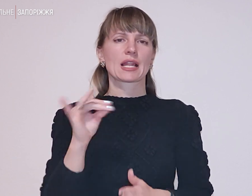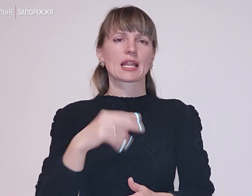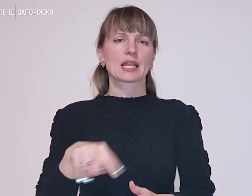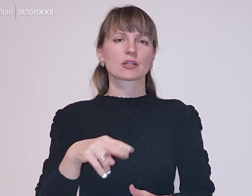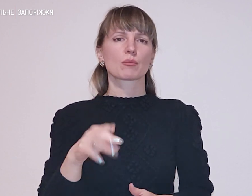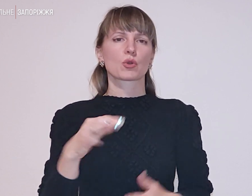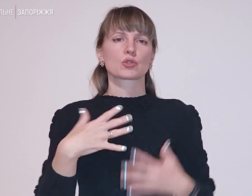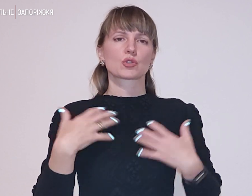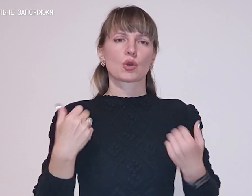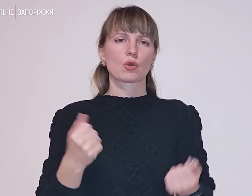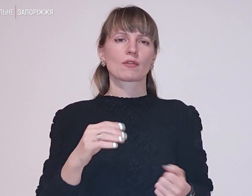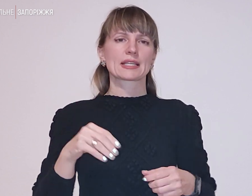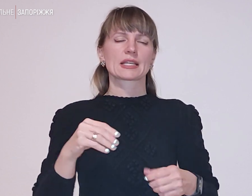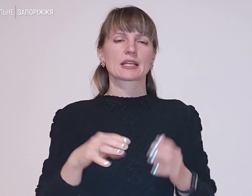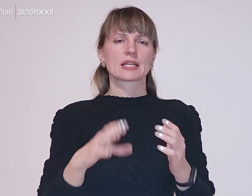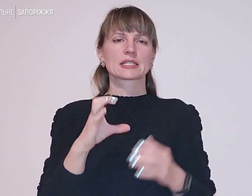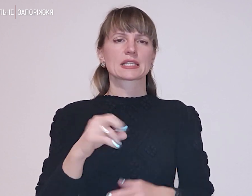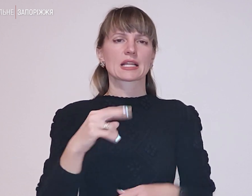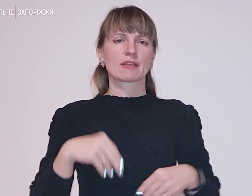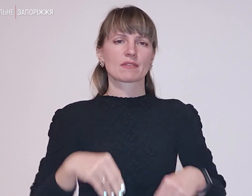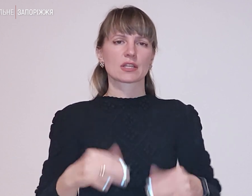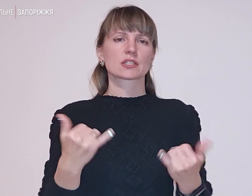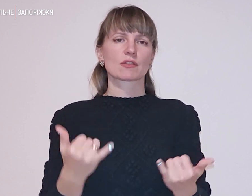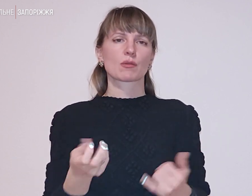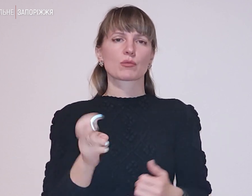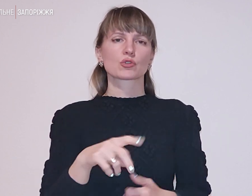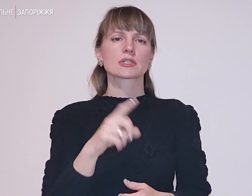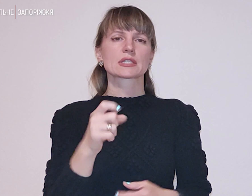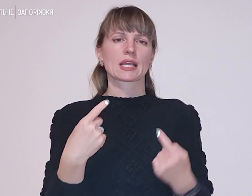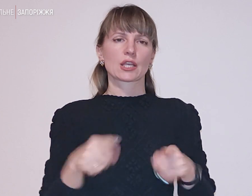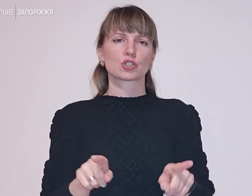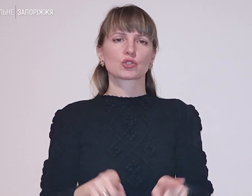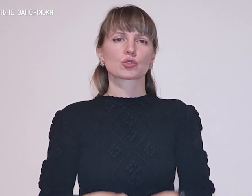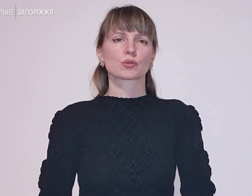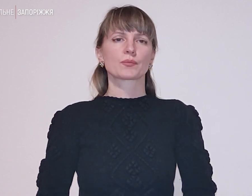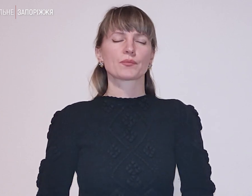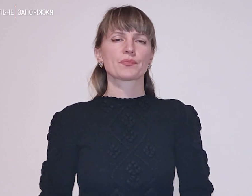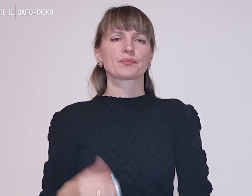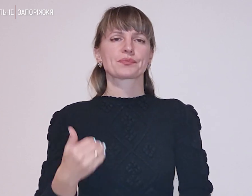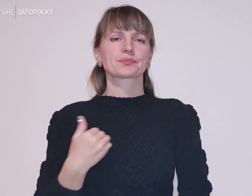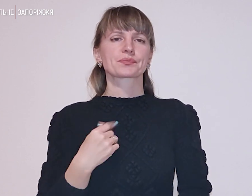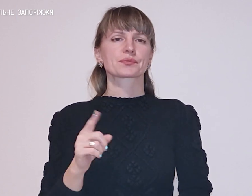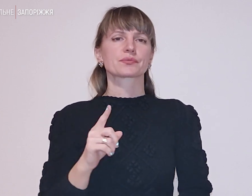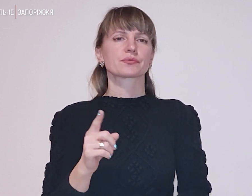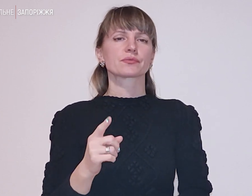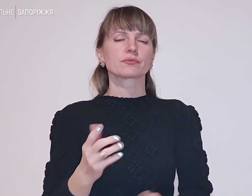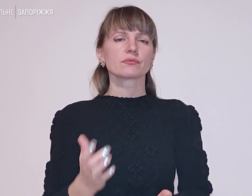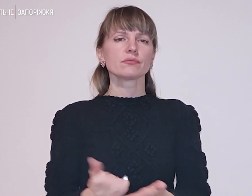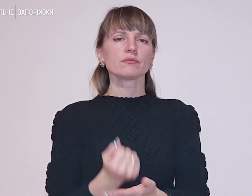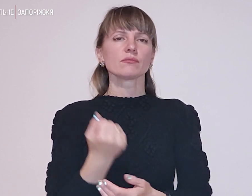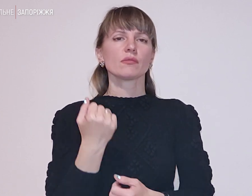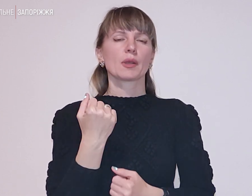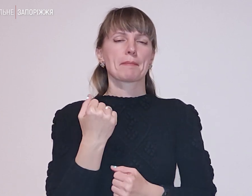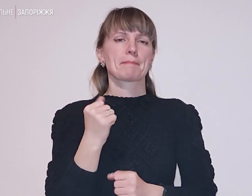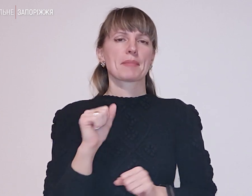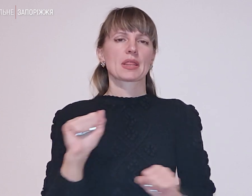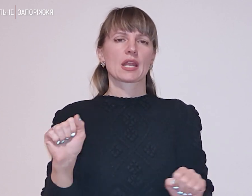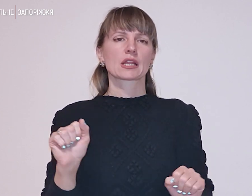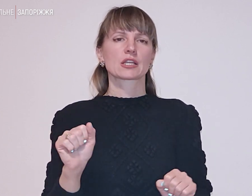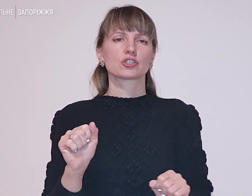здоров'я та садівництво. Сьогодні ж прийшов за іншою. Хотів щось більш патріотичне. Хотів чогось більш